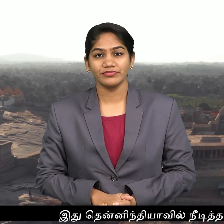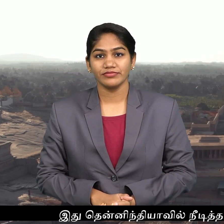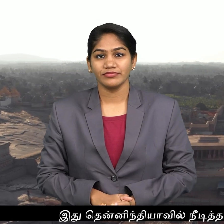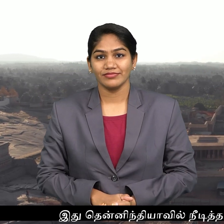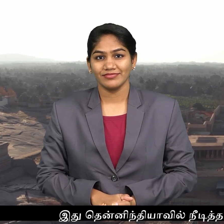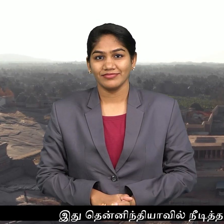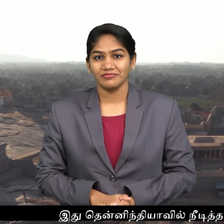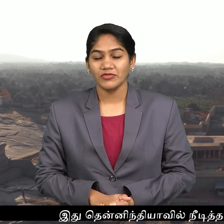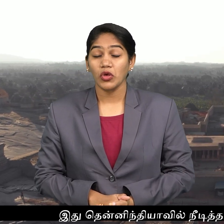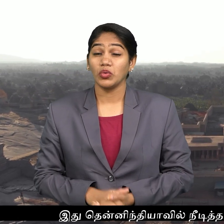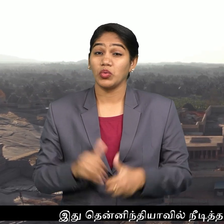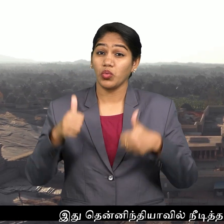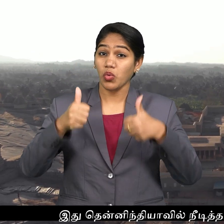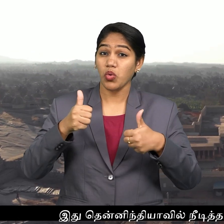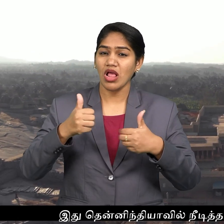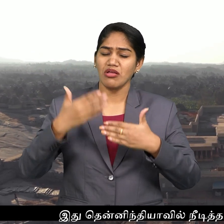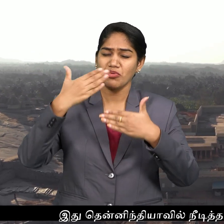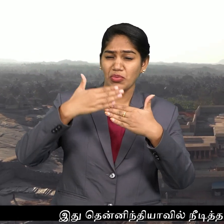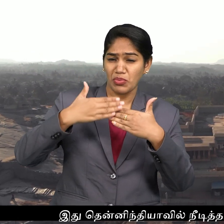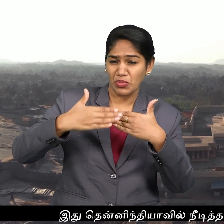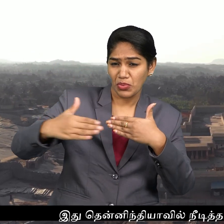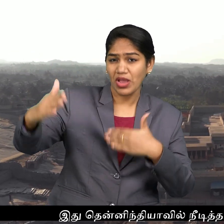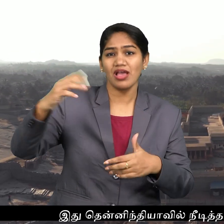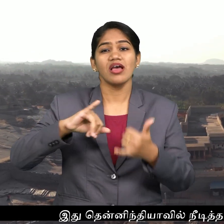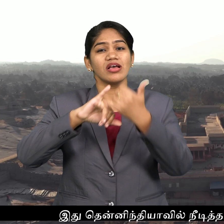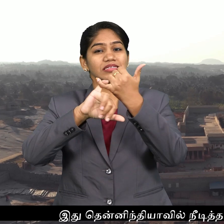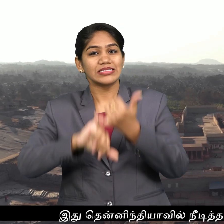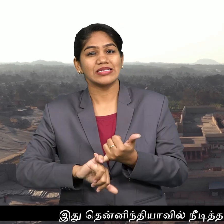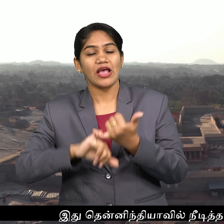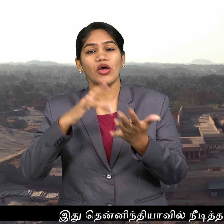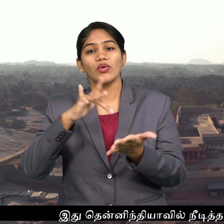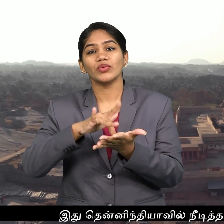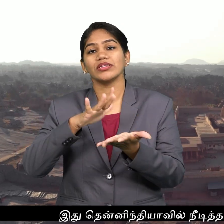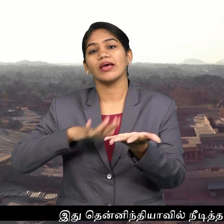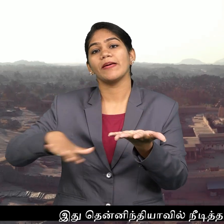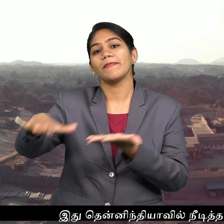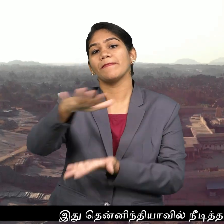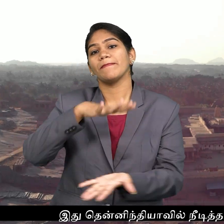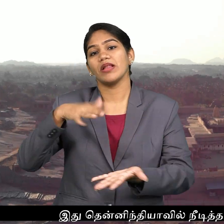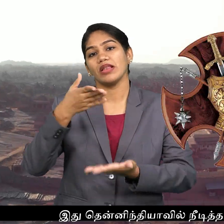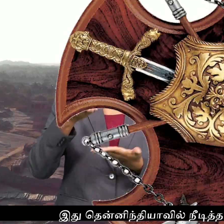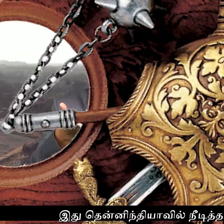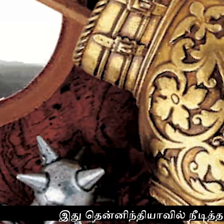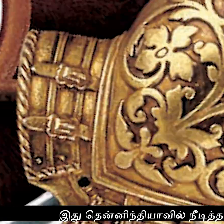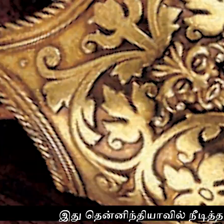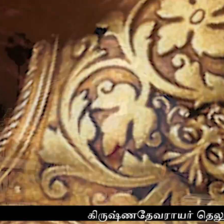இது தென்னிந்தியாவில் நீடித்த பாரம்பரியத்தை விட்டுச் சென்றது.